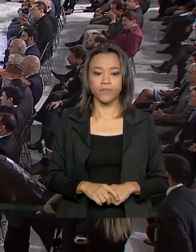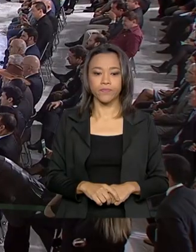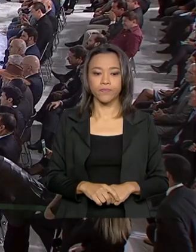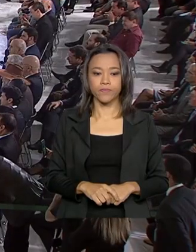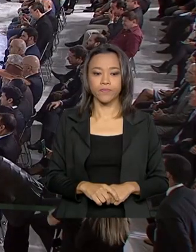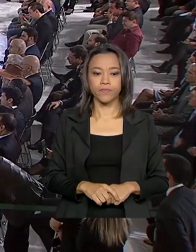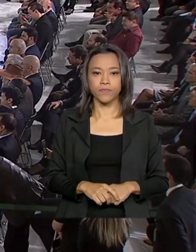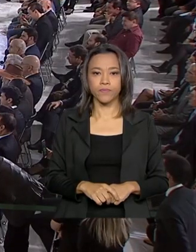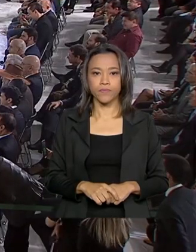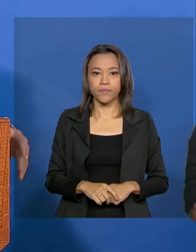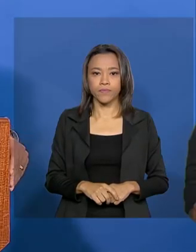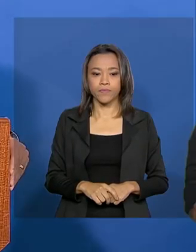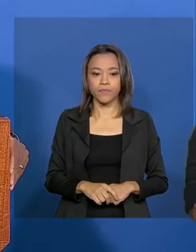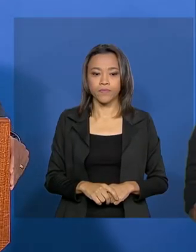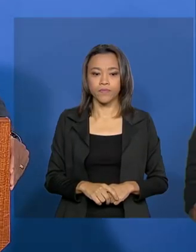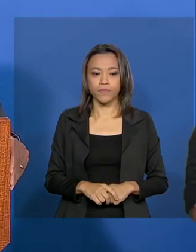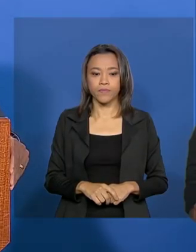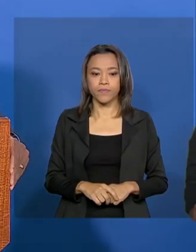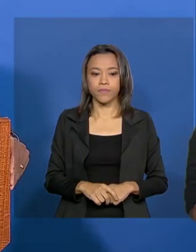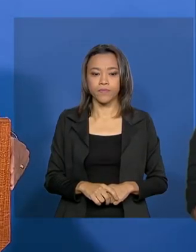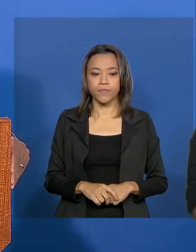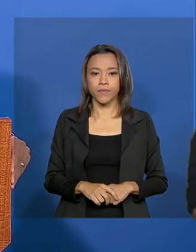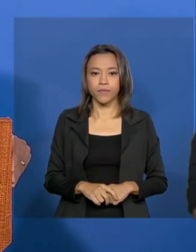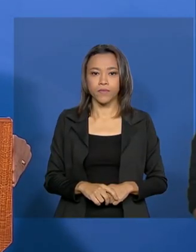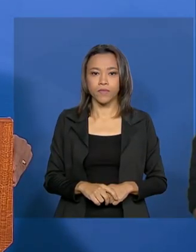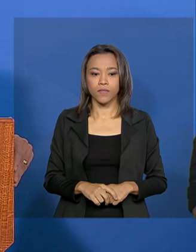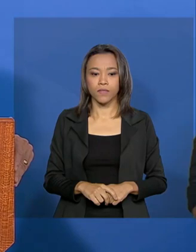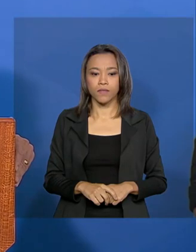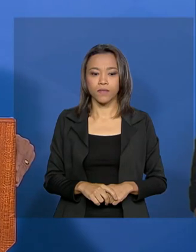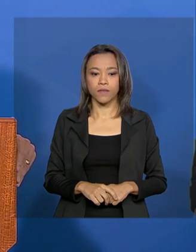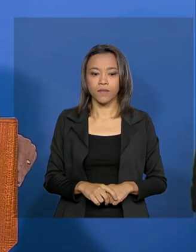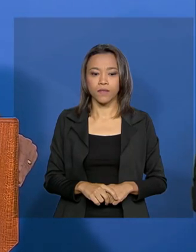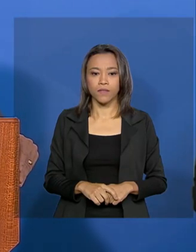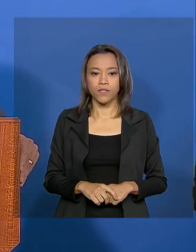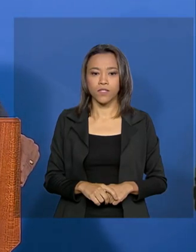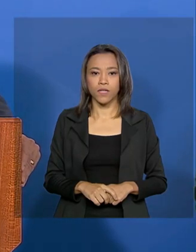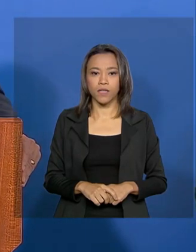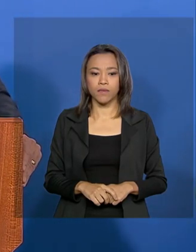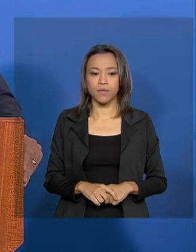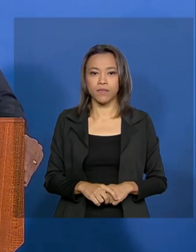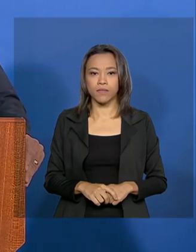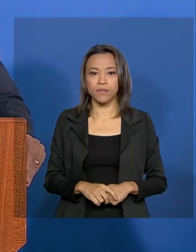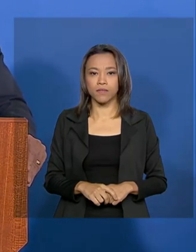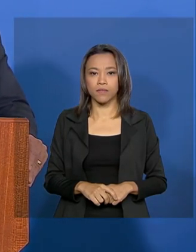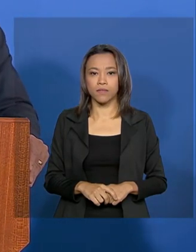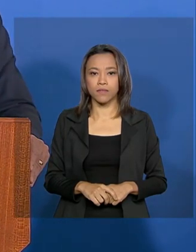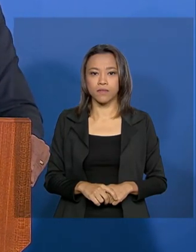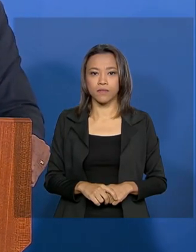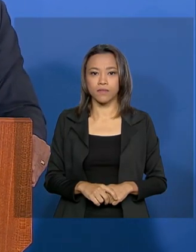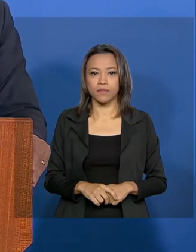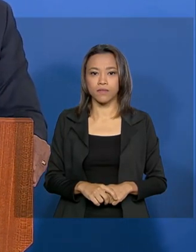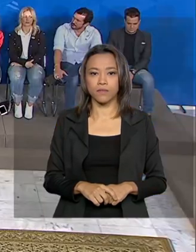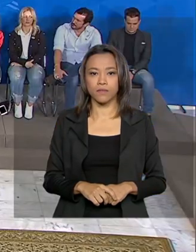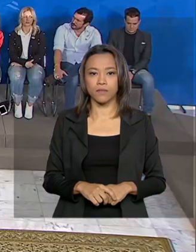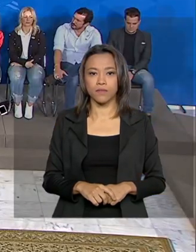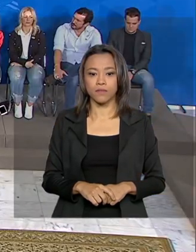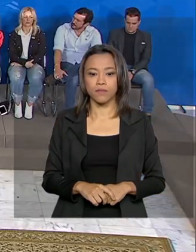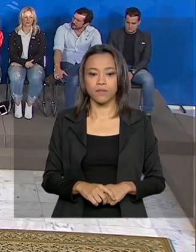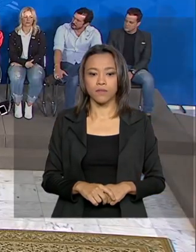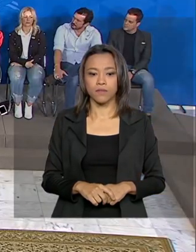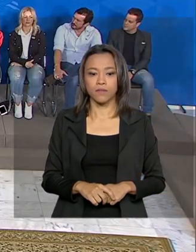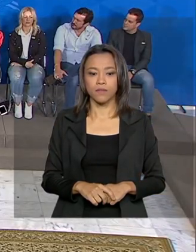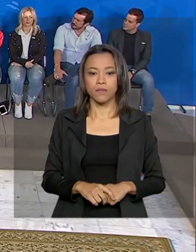O que depender de mim exclusivamente, que são os decretos, em se apresentando para a minha proposta, rapidamente